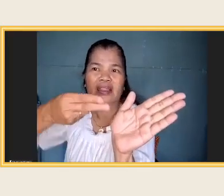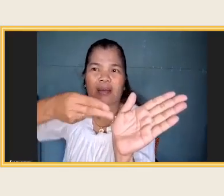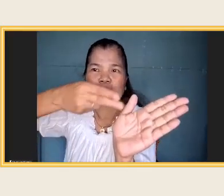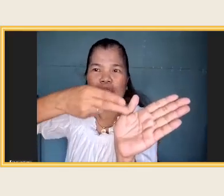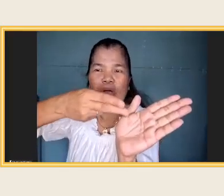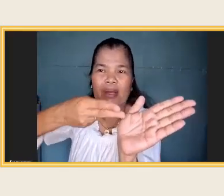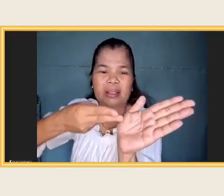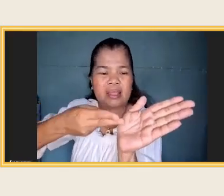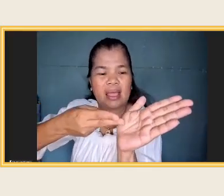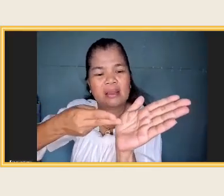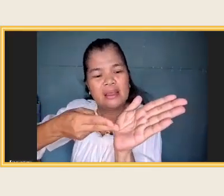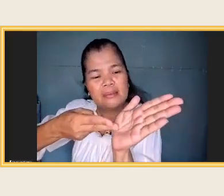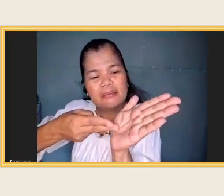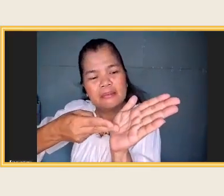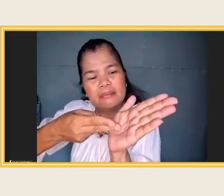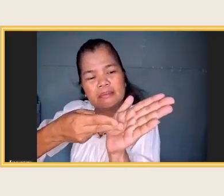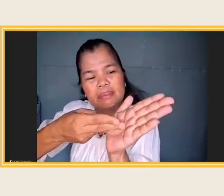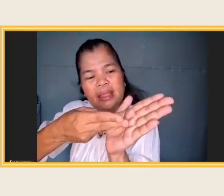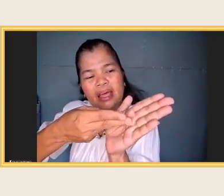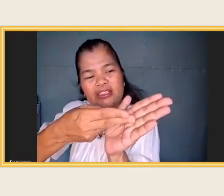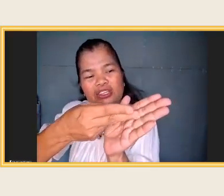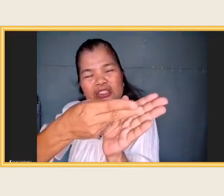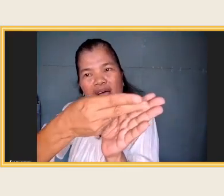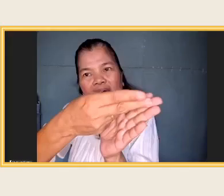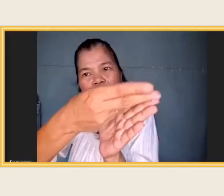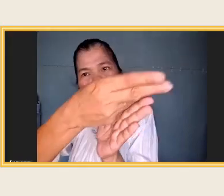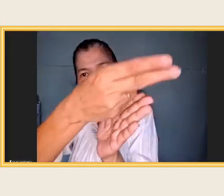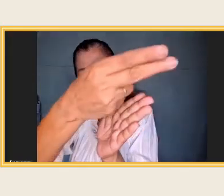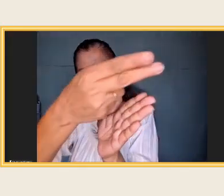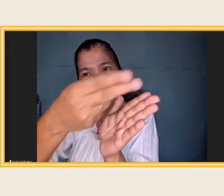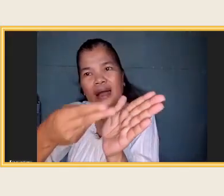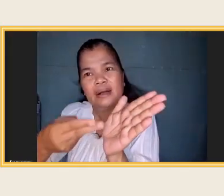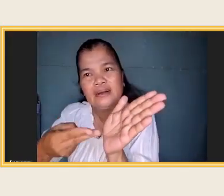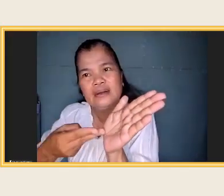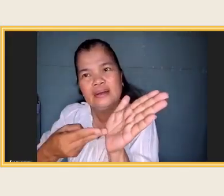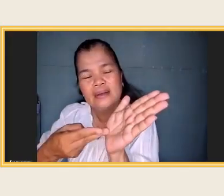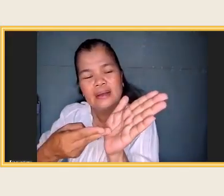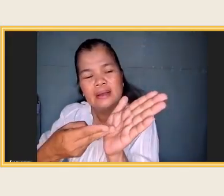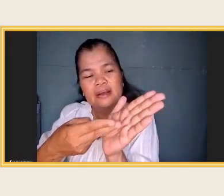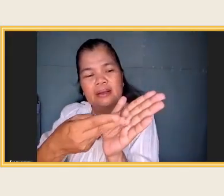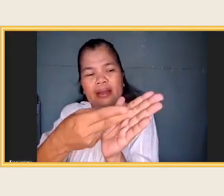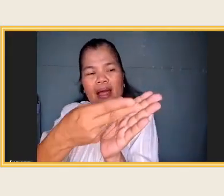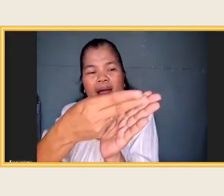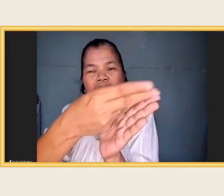non-dominant hand. Tapos yung dominant hand, dadaan siya sa middle ng